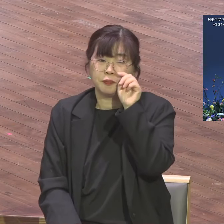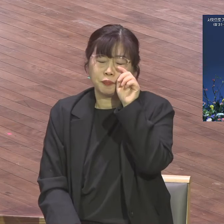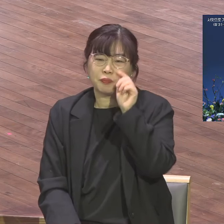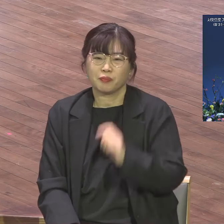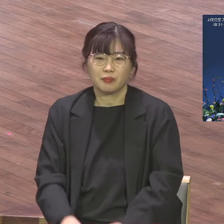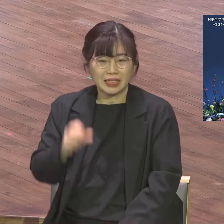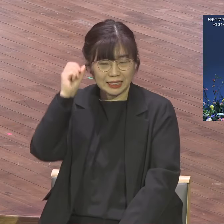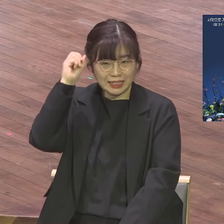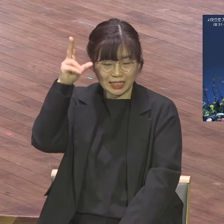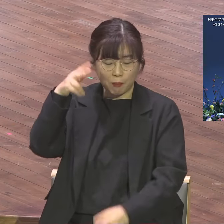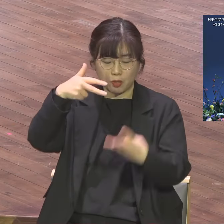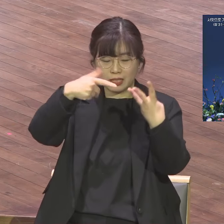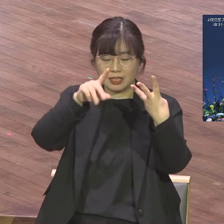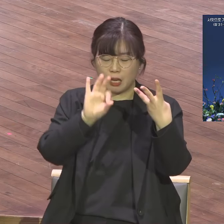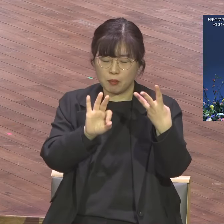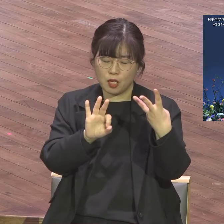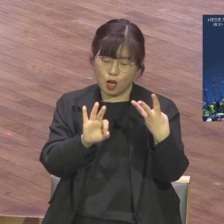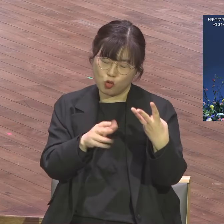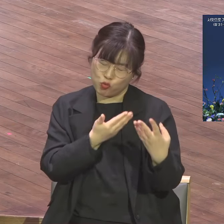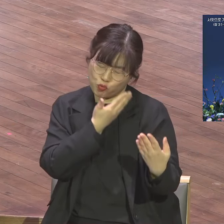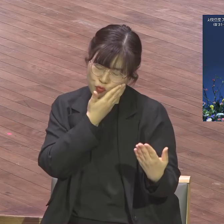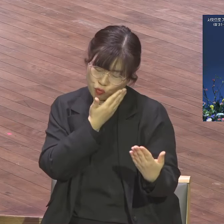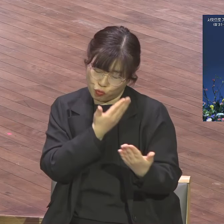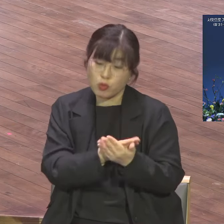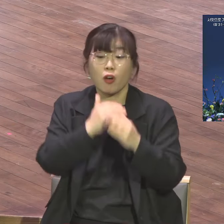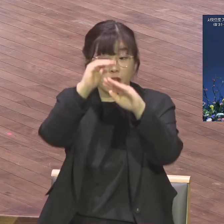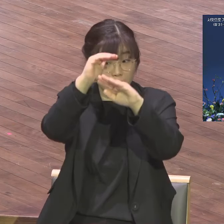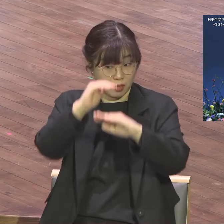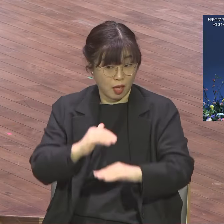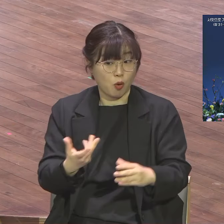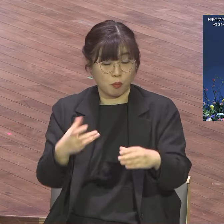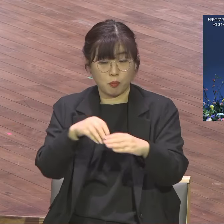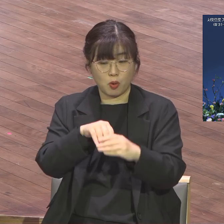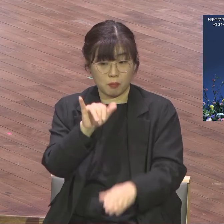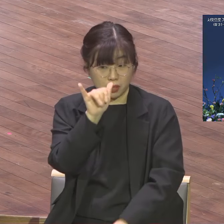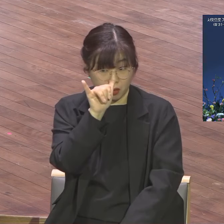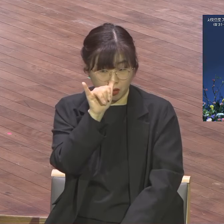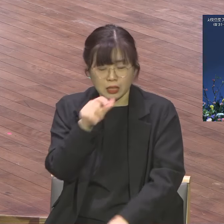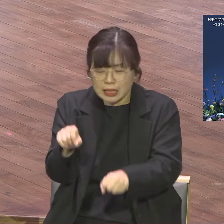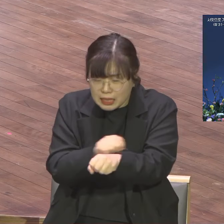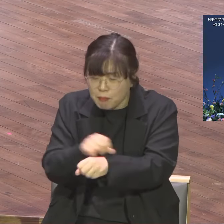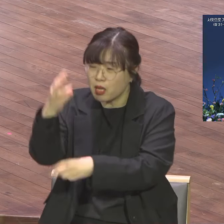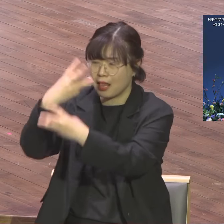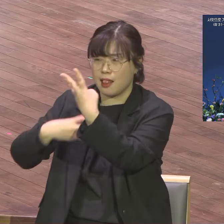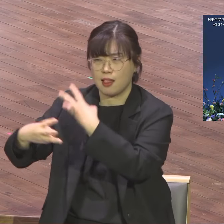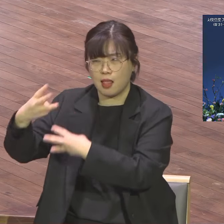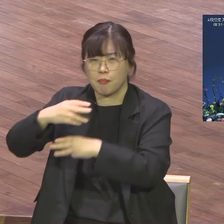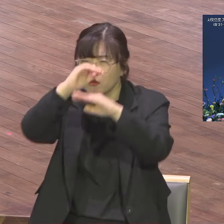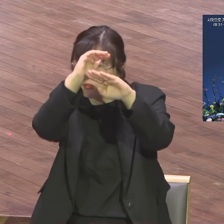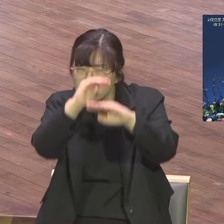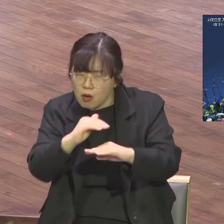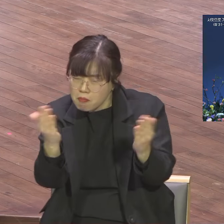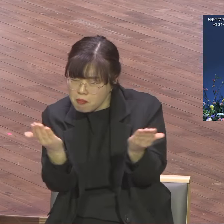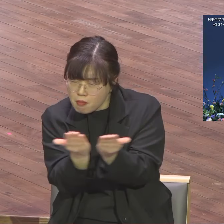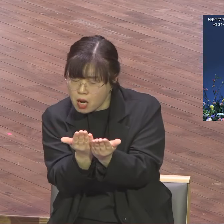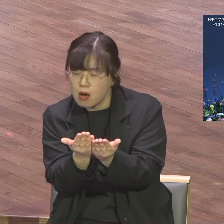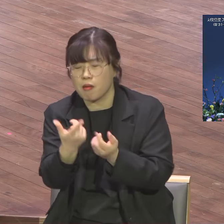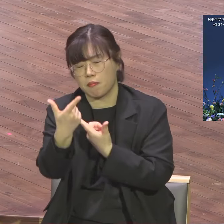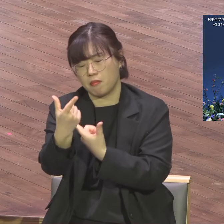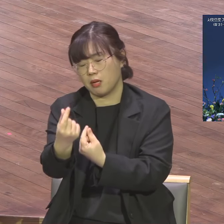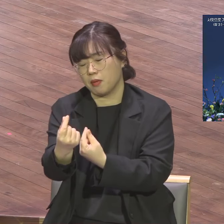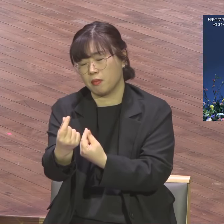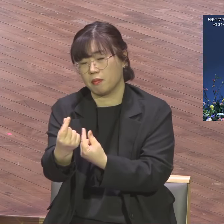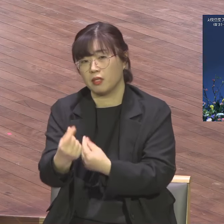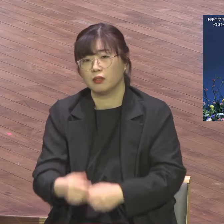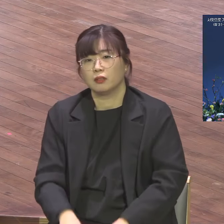유명한 본문이에요. 특별히 자라난 우리 렘너들. 우리 자녀들 어떻게 서밋으로 설